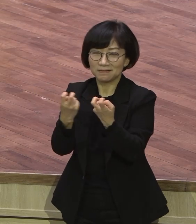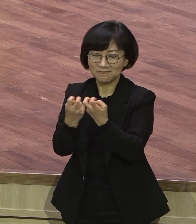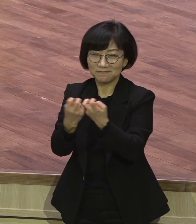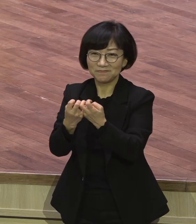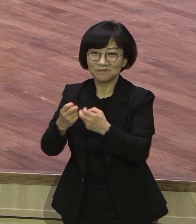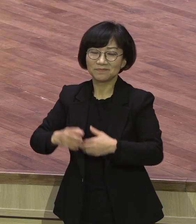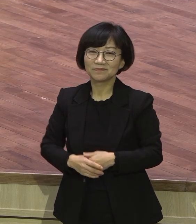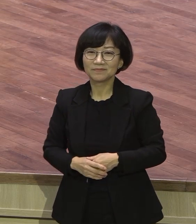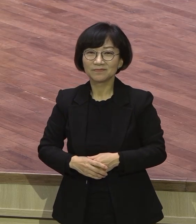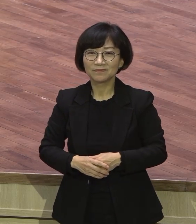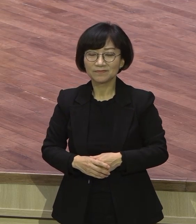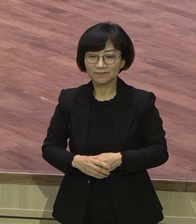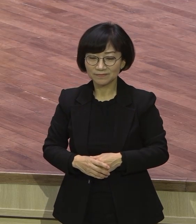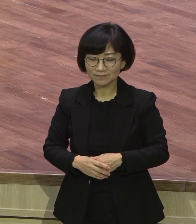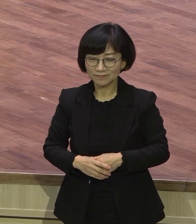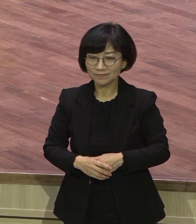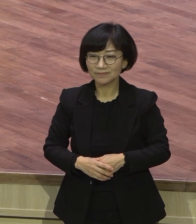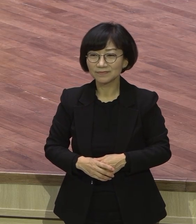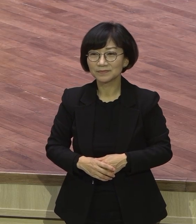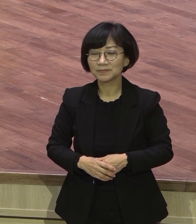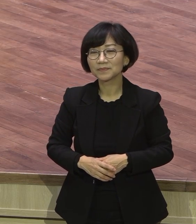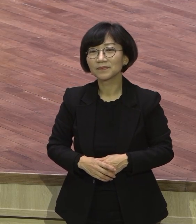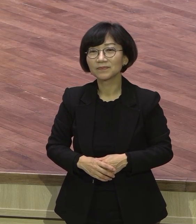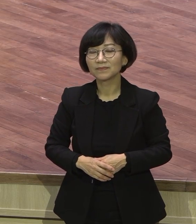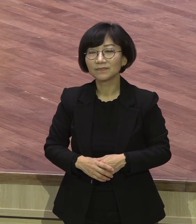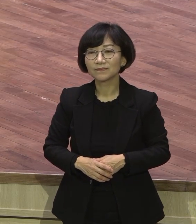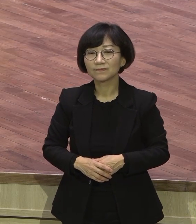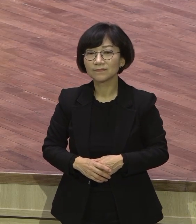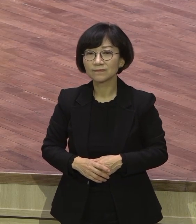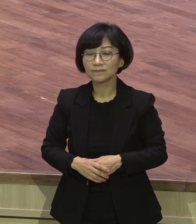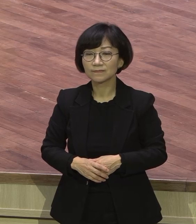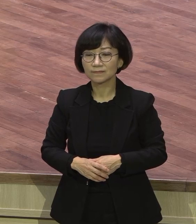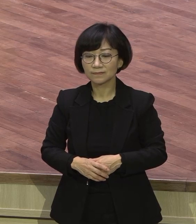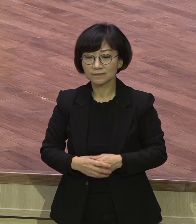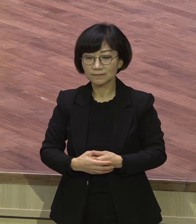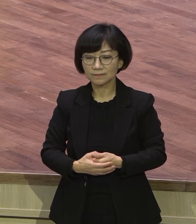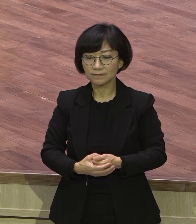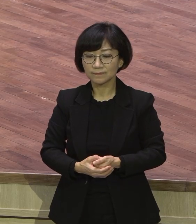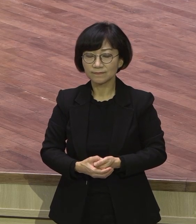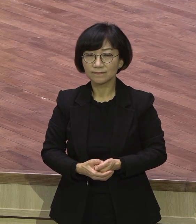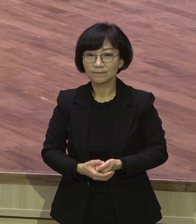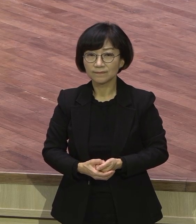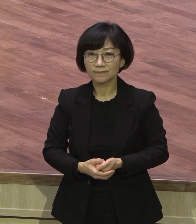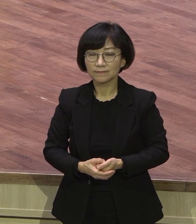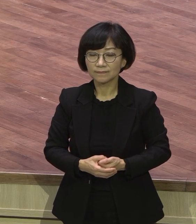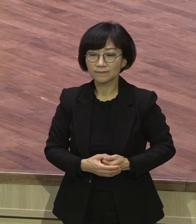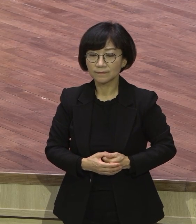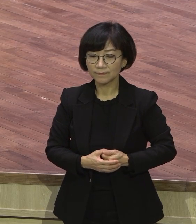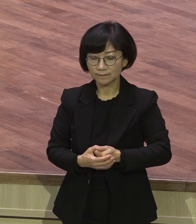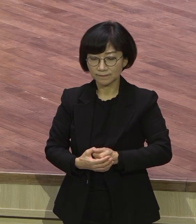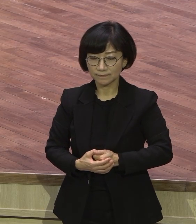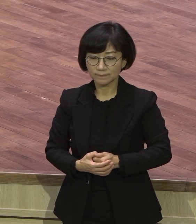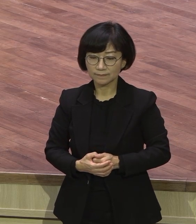한때 이런 하나님의 말씀을 뒤엎으려고 시도했던